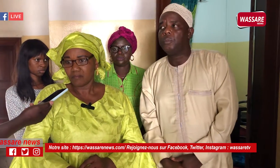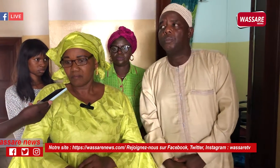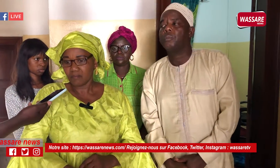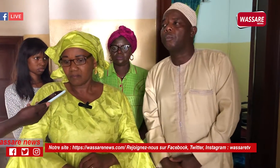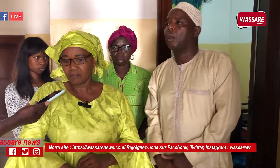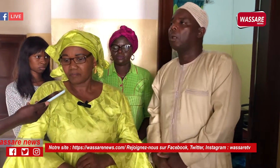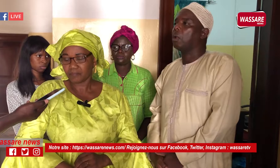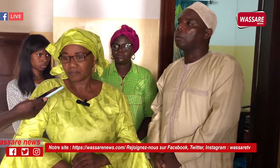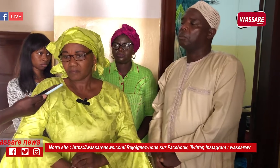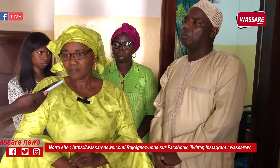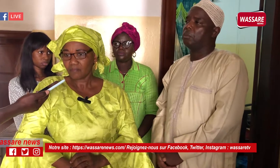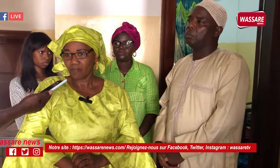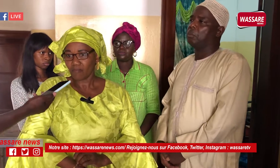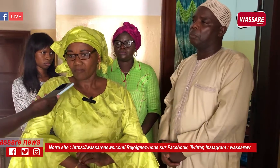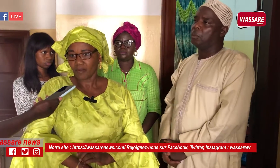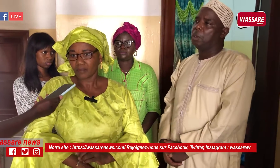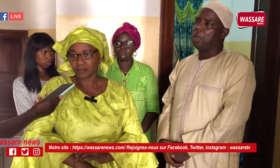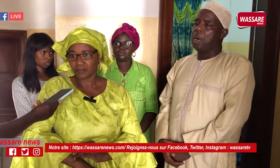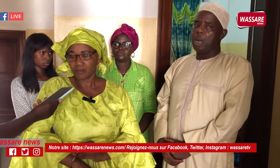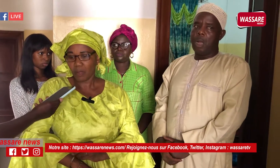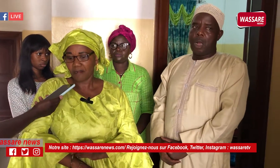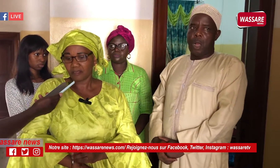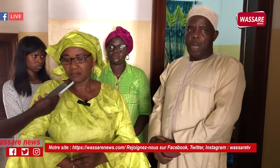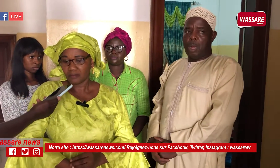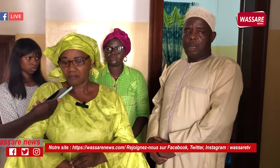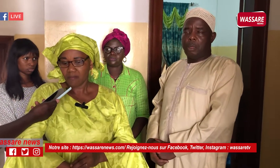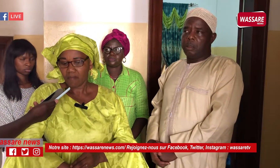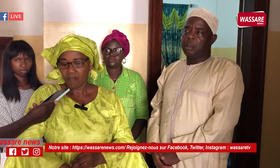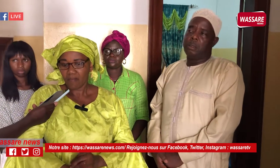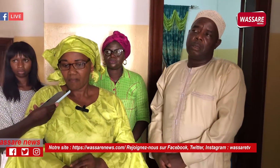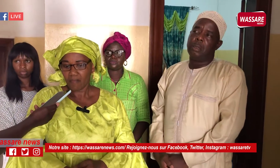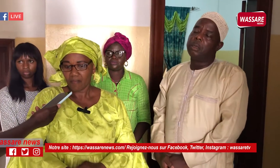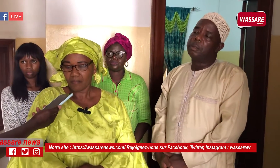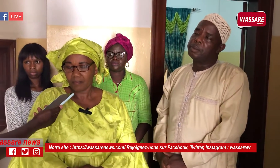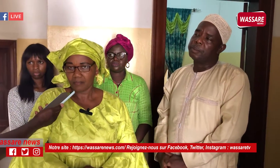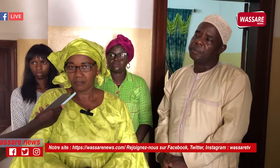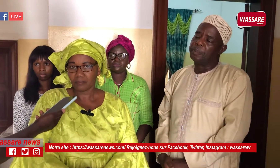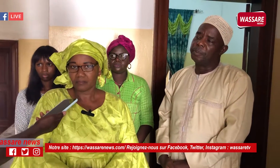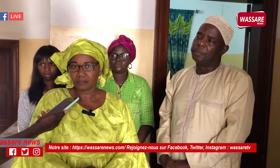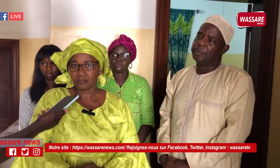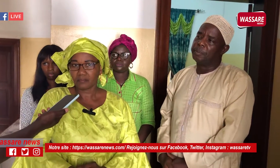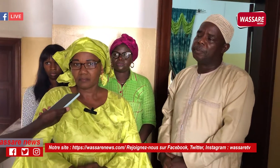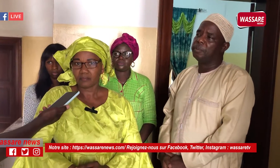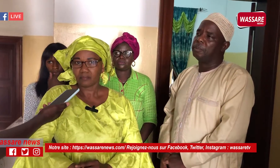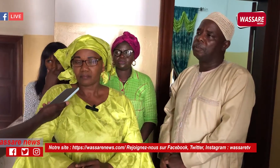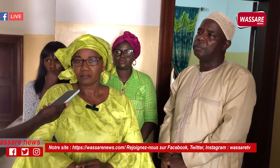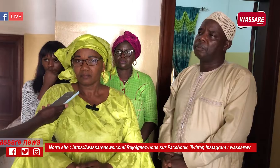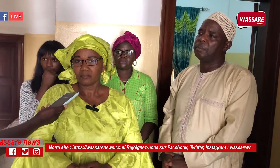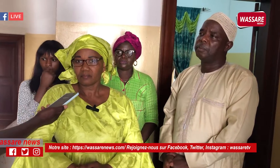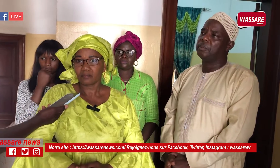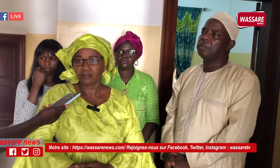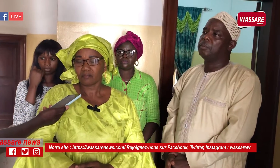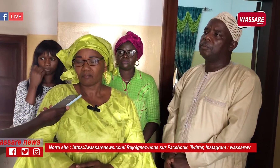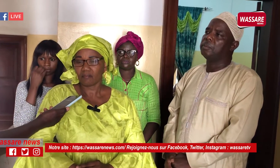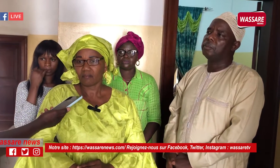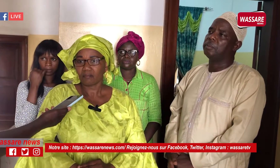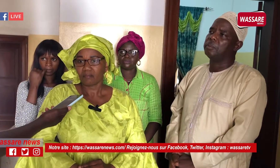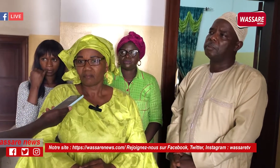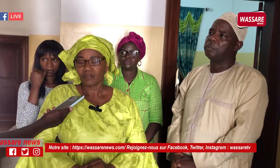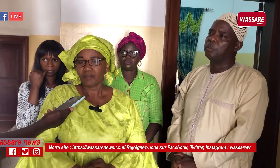qu'organisation, vous êtes prête à mener le combat afin que cette langue des signes soit incluse dans le cursus